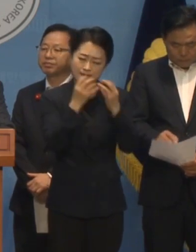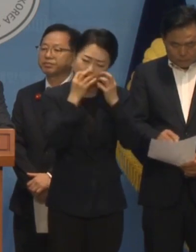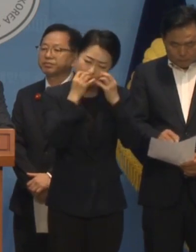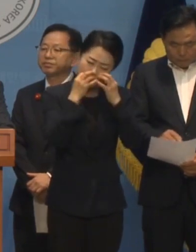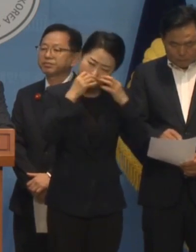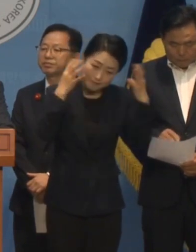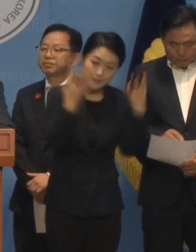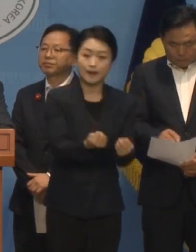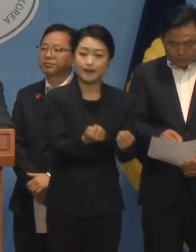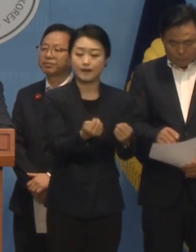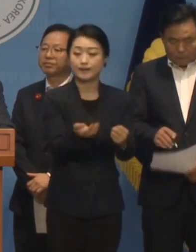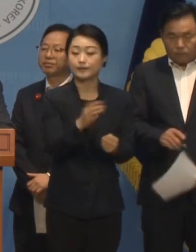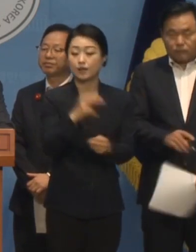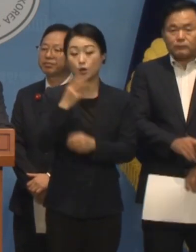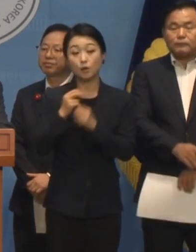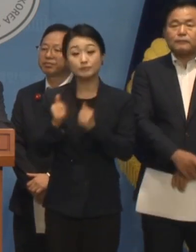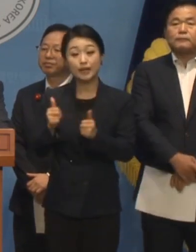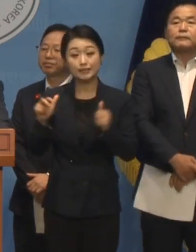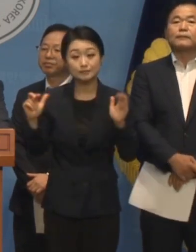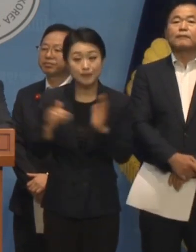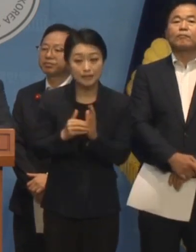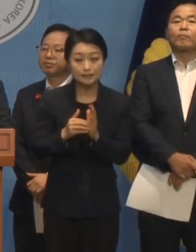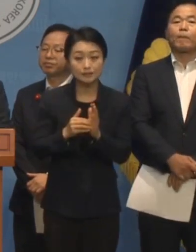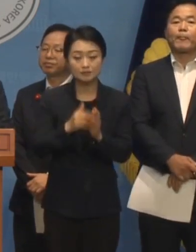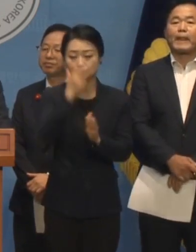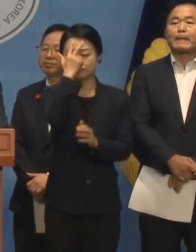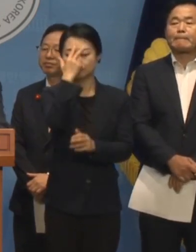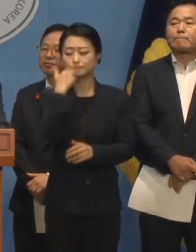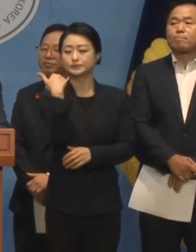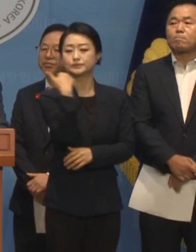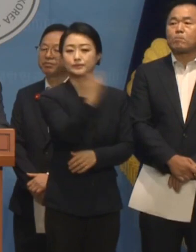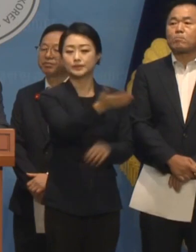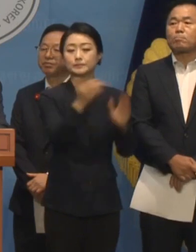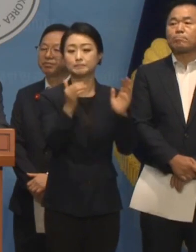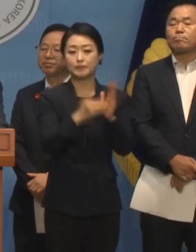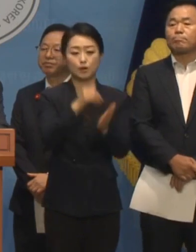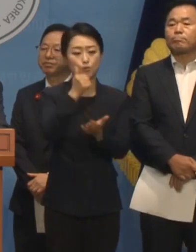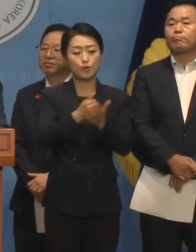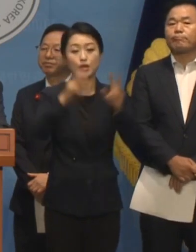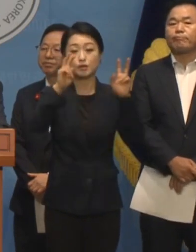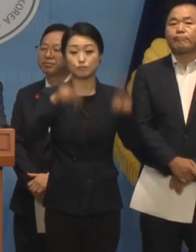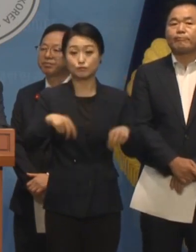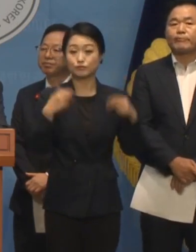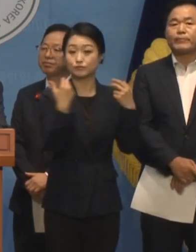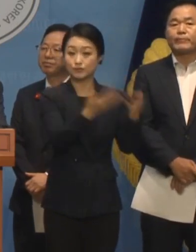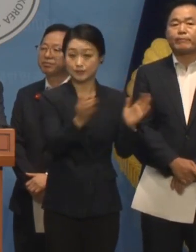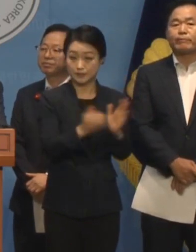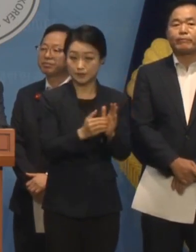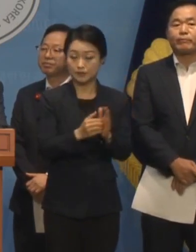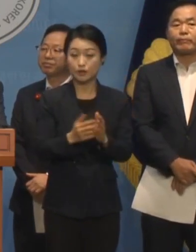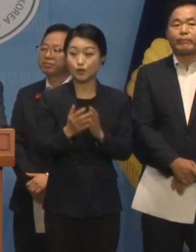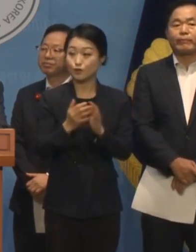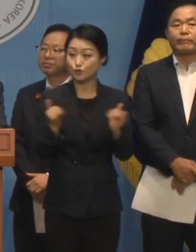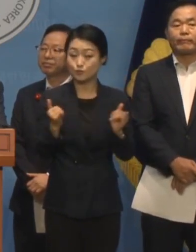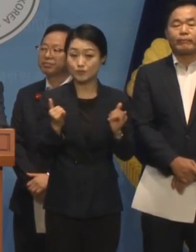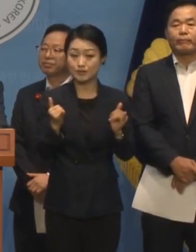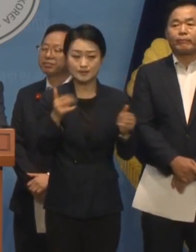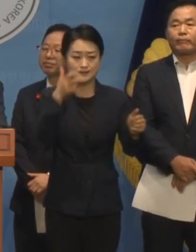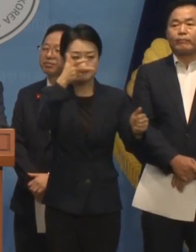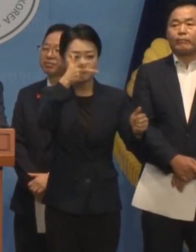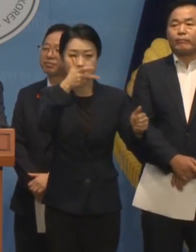차고도 넘치지만 검찰은 지금까지 봐주기 면죄부로 무혐의 처리를 해왔습니다. 이제는 국민의 눈이